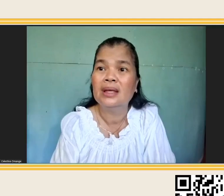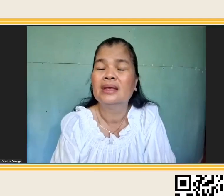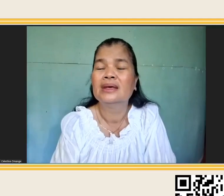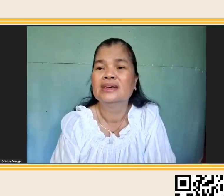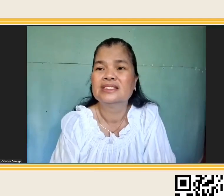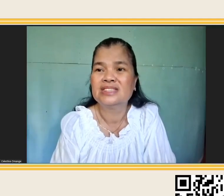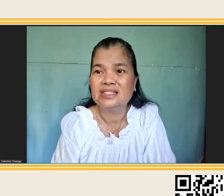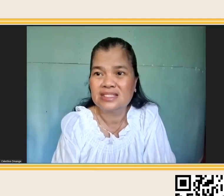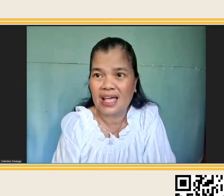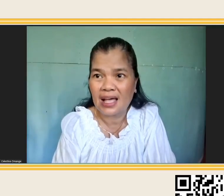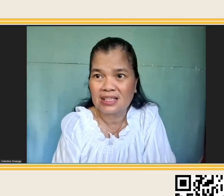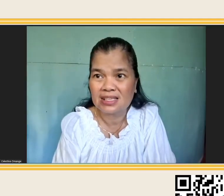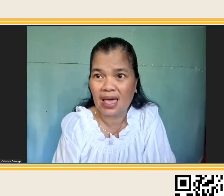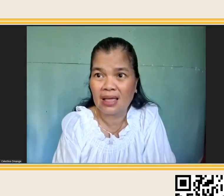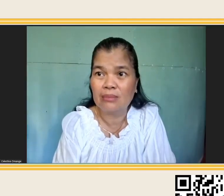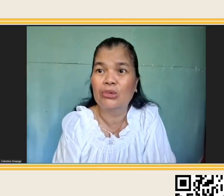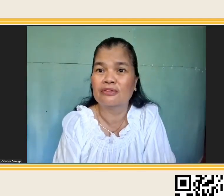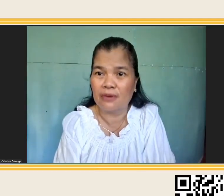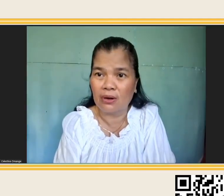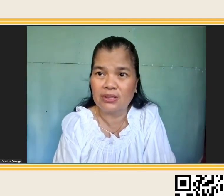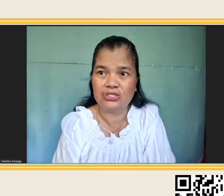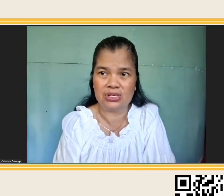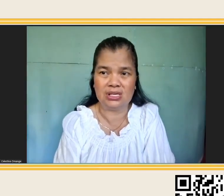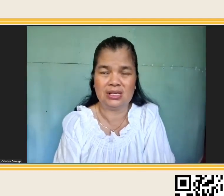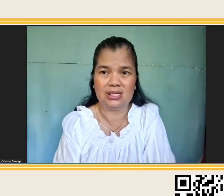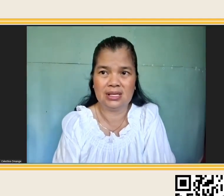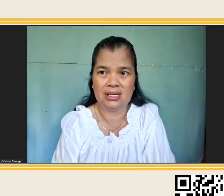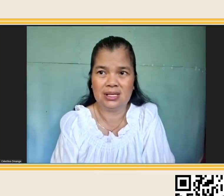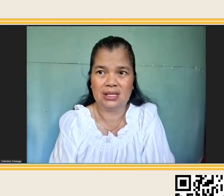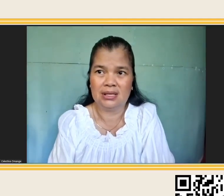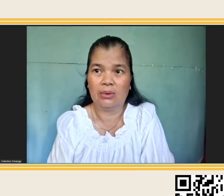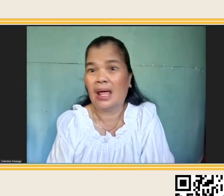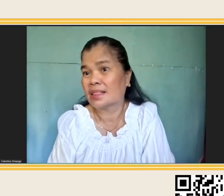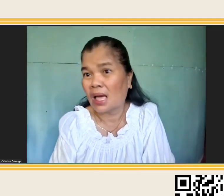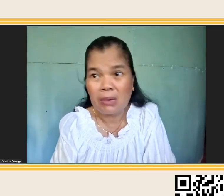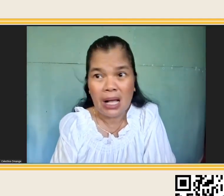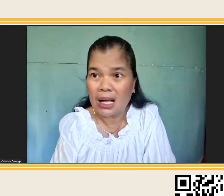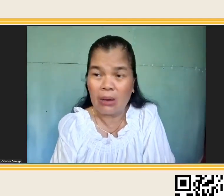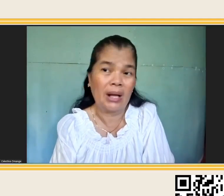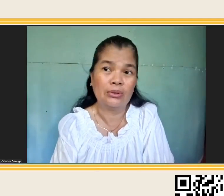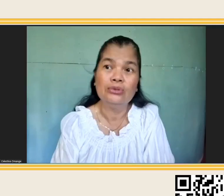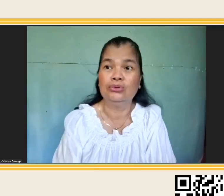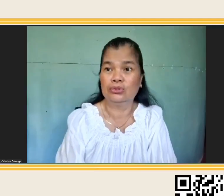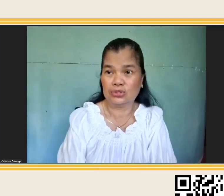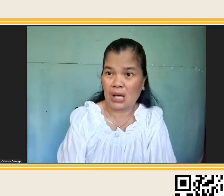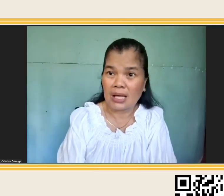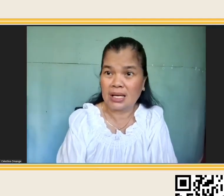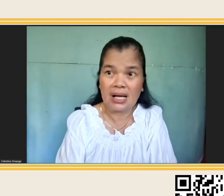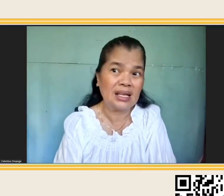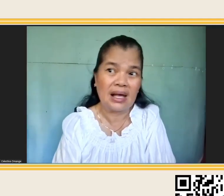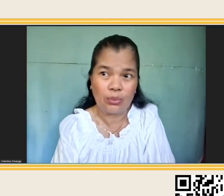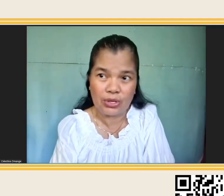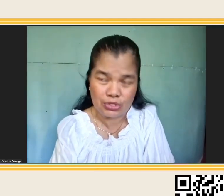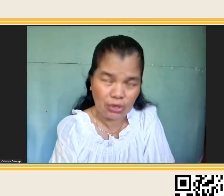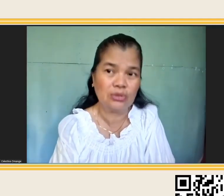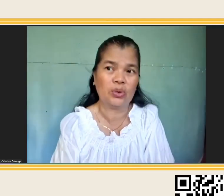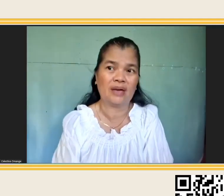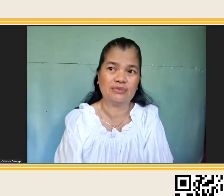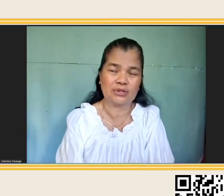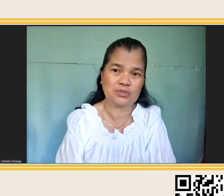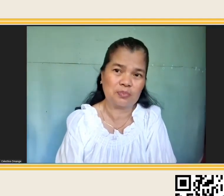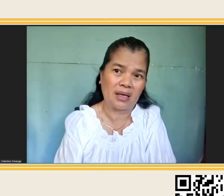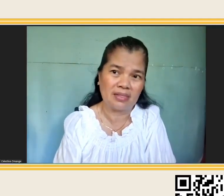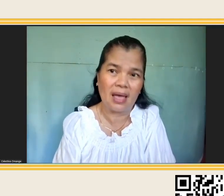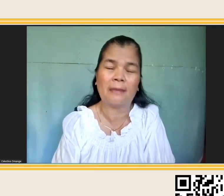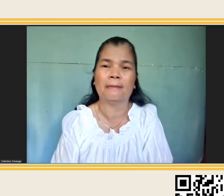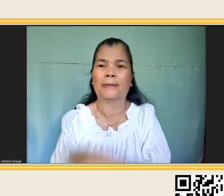own syntax and morphology. Wala tayong magagawa dun. Sa kanilang language yun. We have